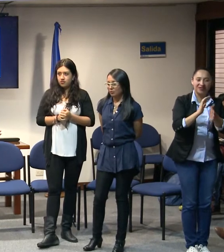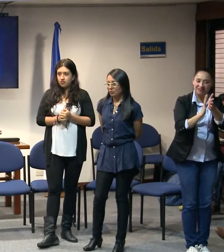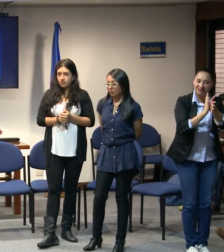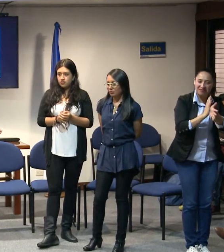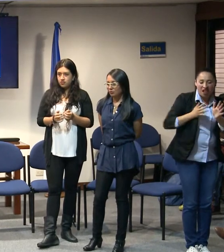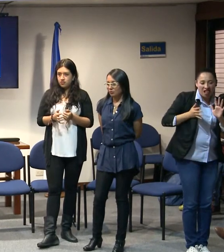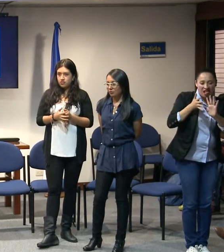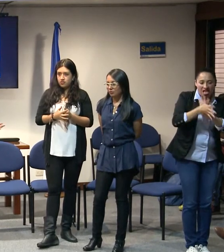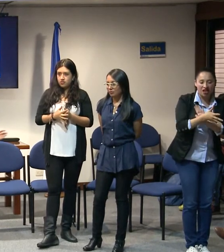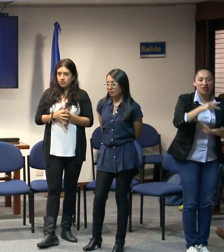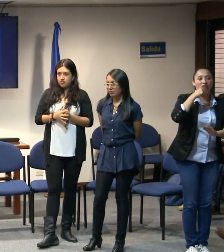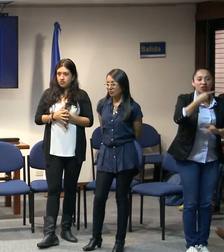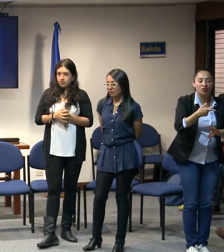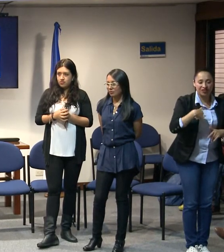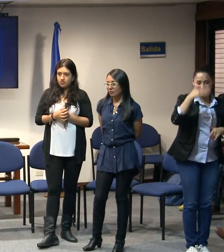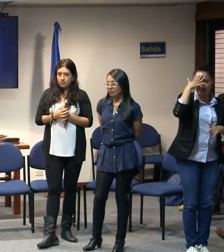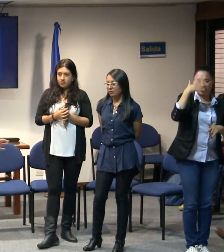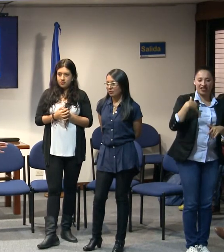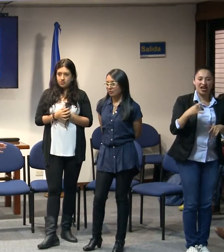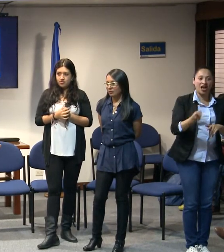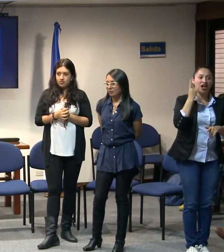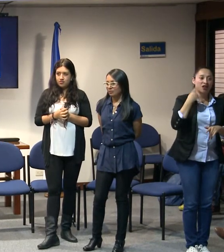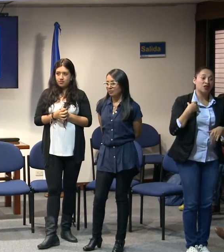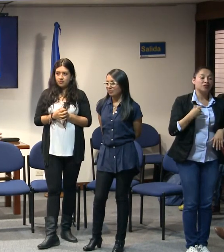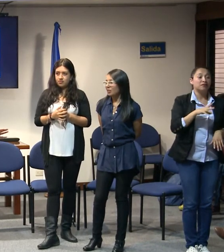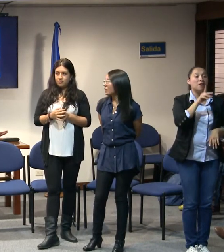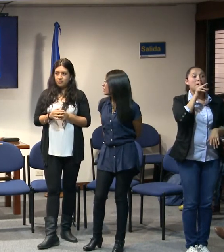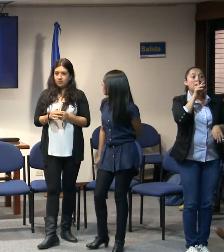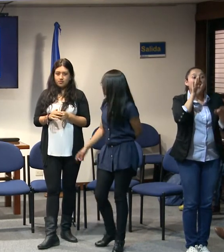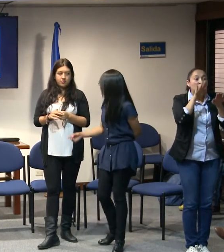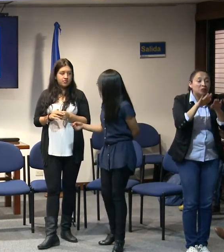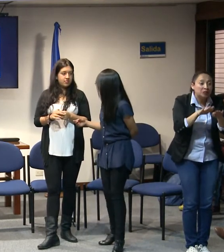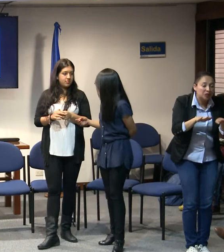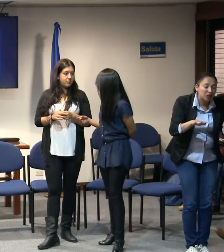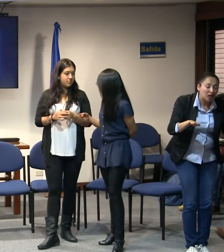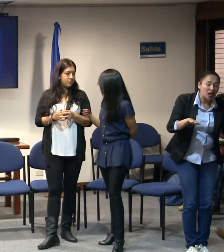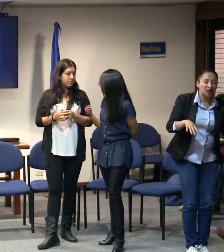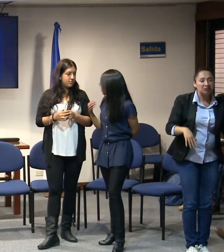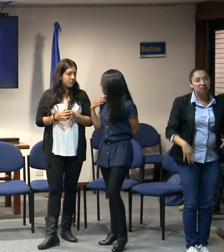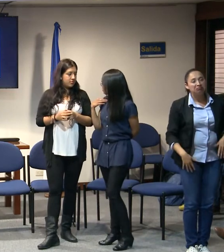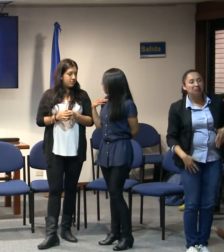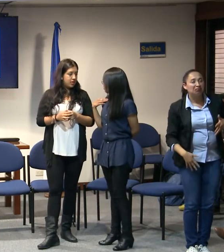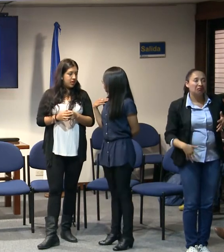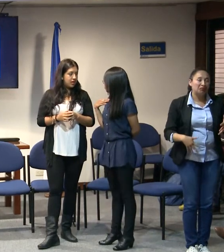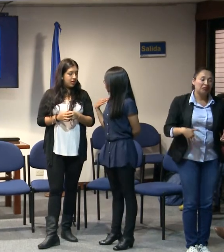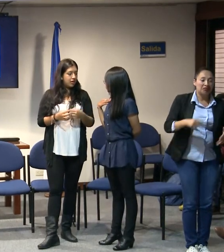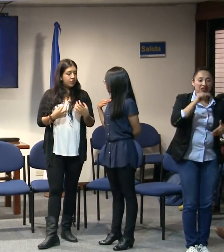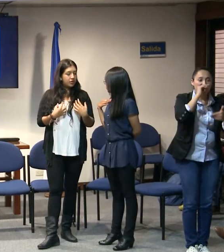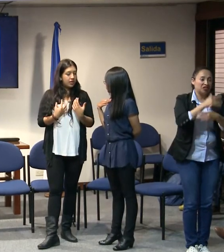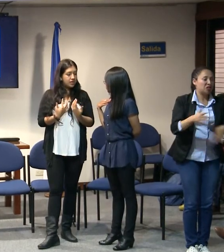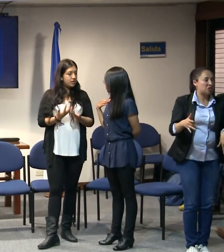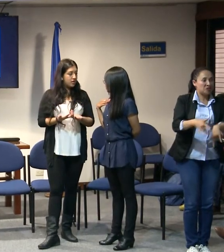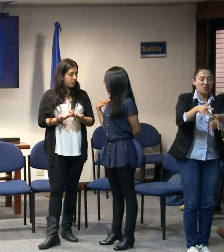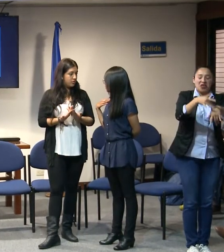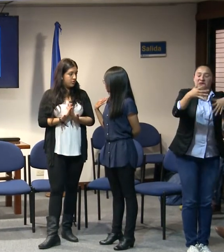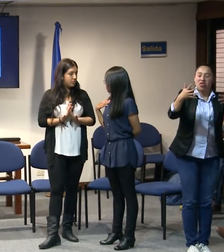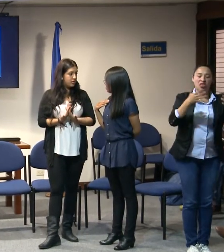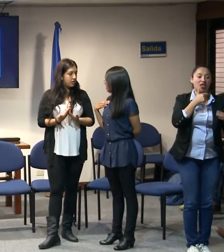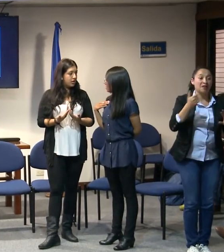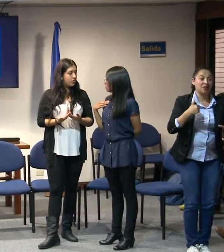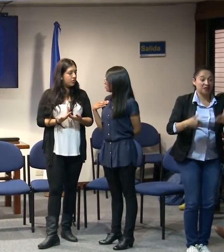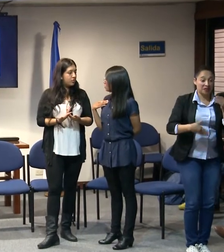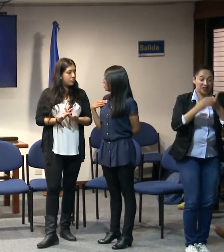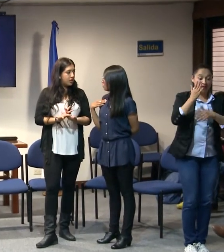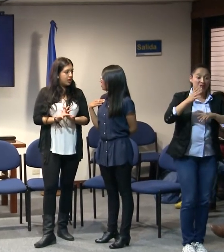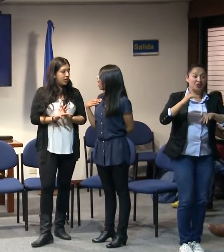cuenta una historia pasito, sin ganas, pues a los niños no les motivaba para nada, pero cuando nosotros comenzamos